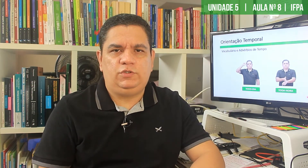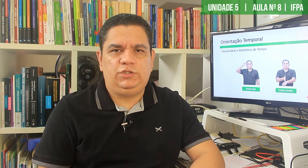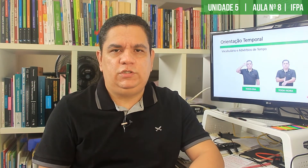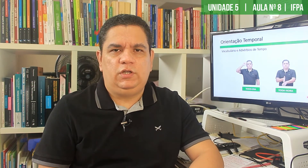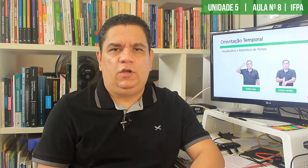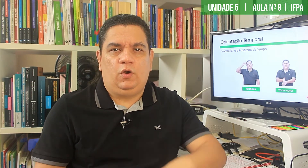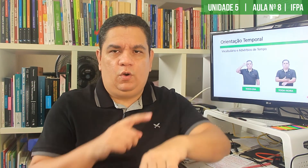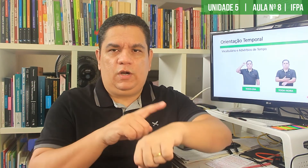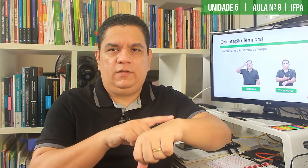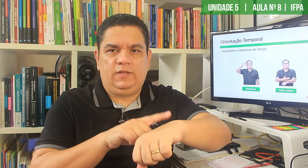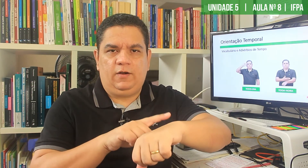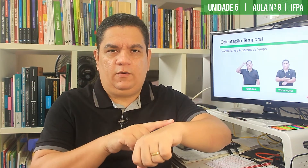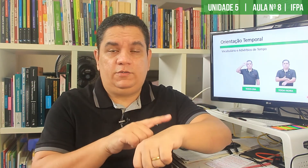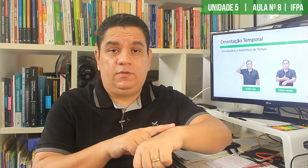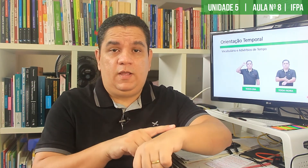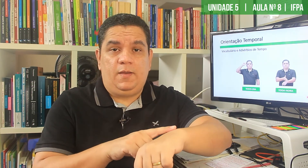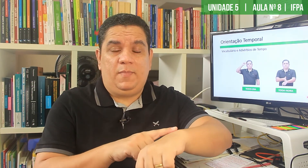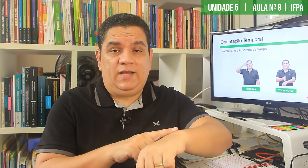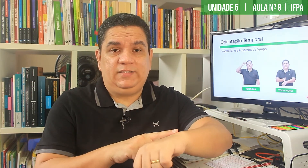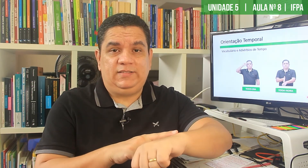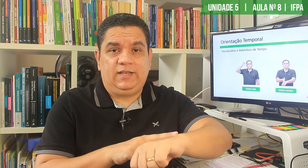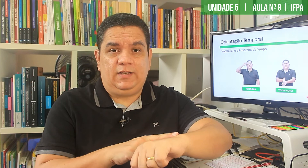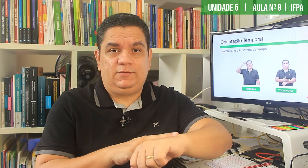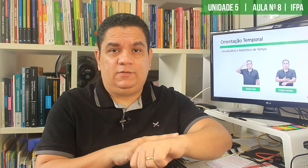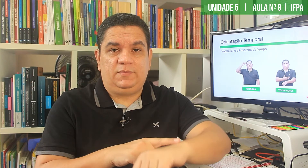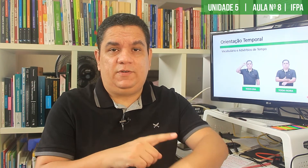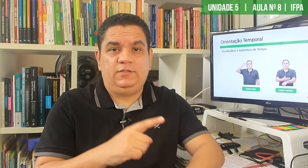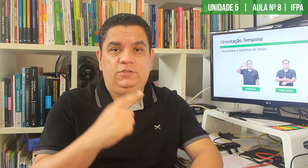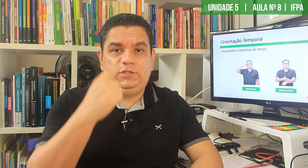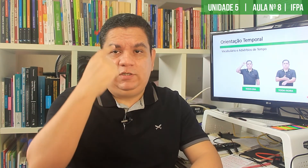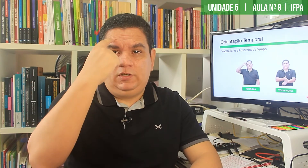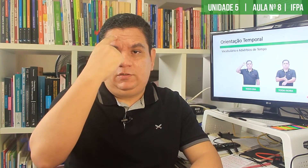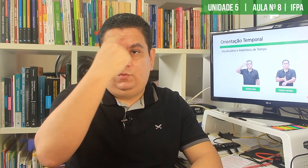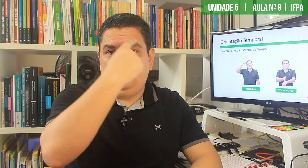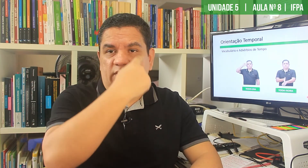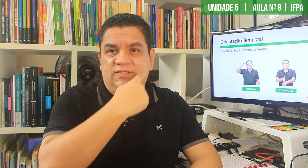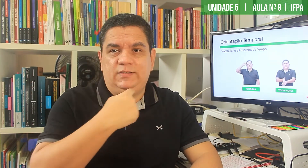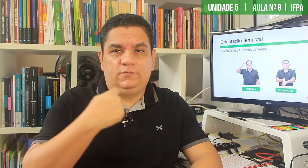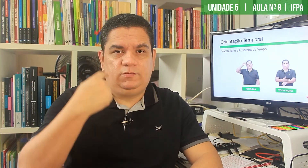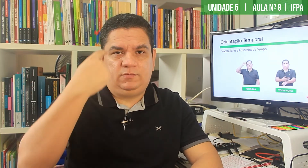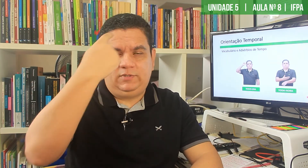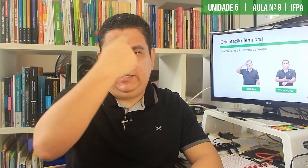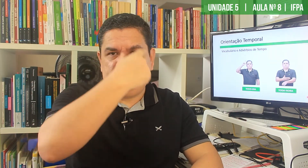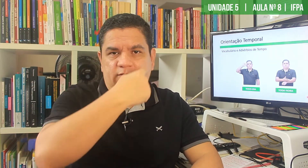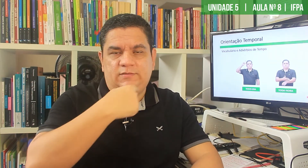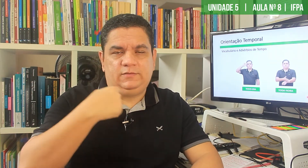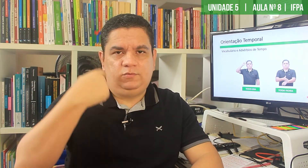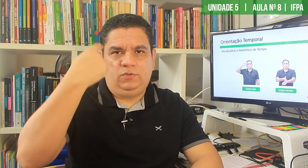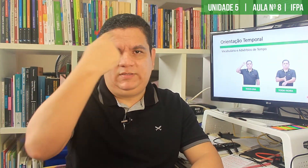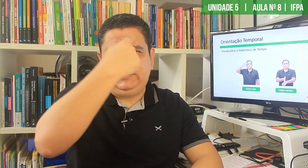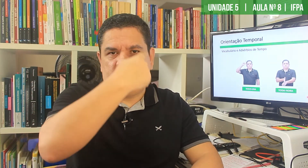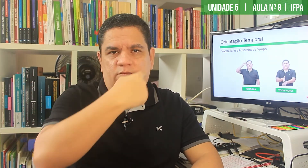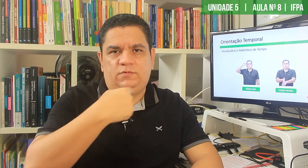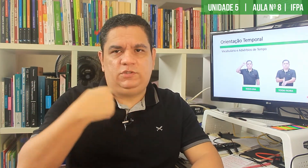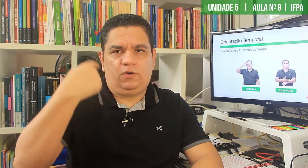de hora, relógio, mas nesse caso nós estamos falando de duração, né? Duração de